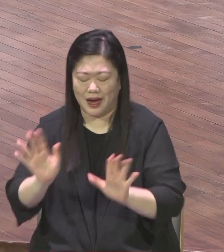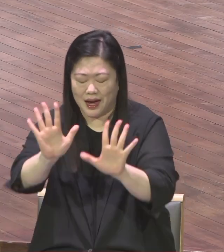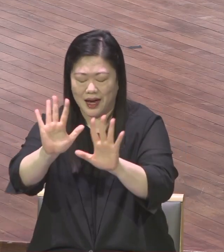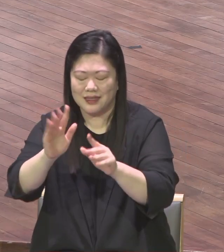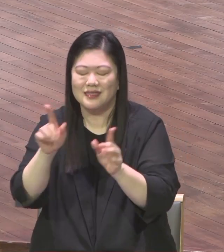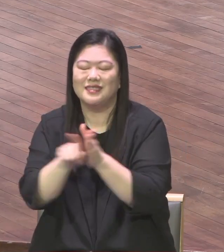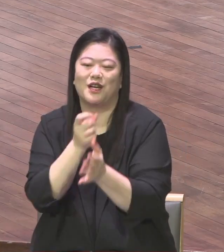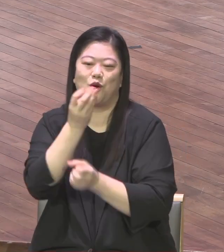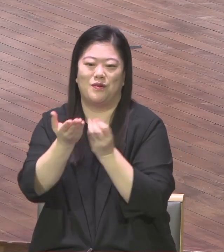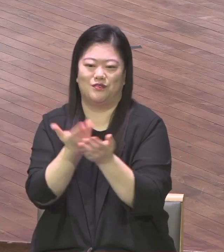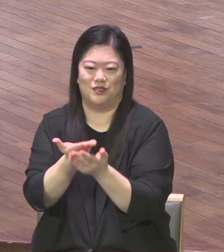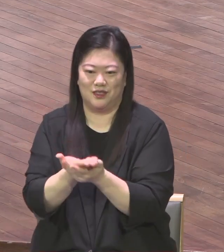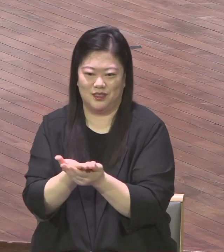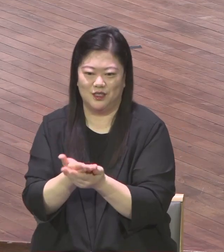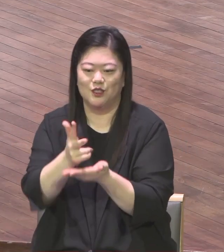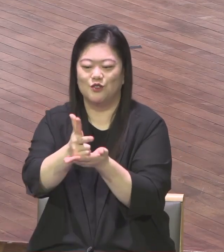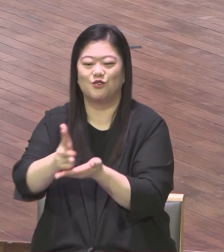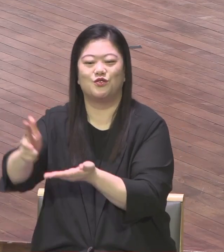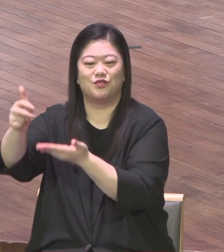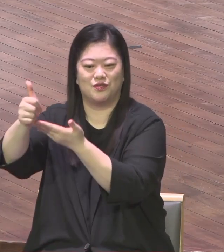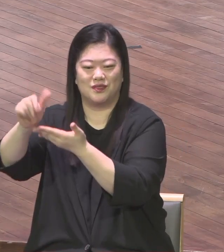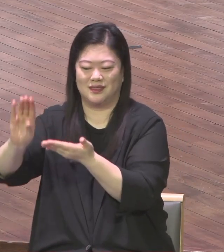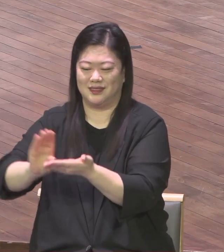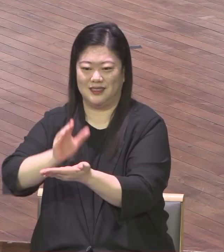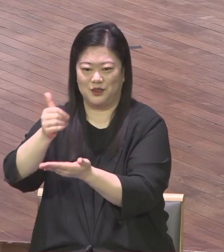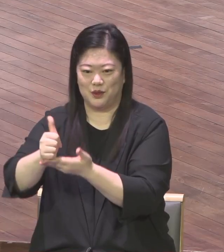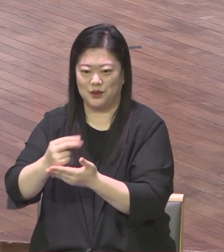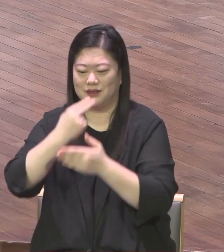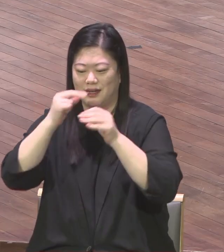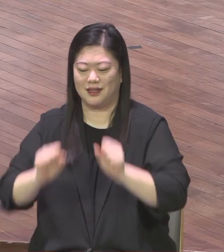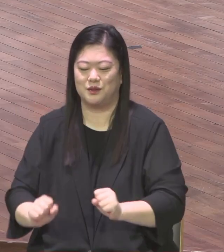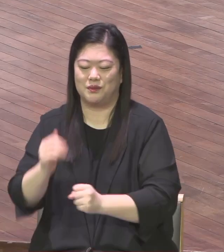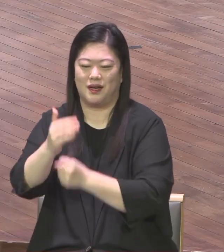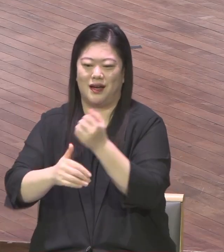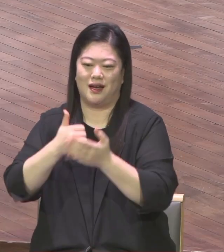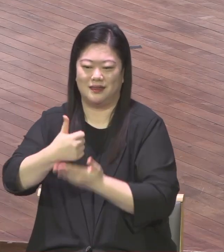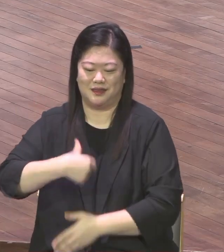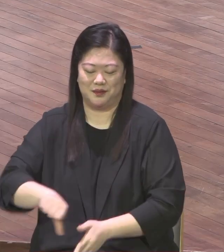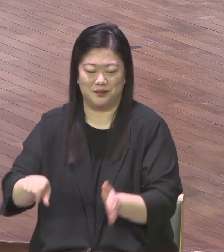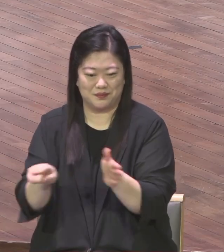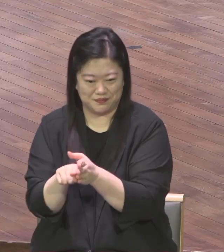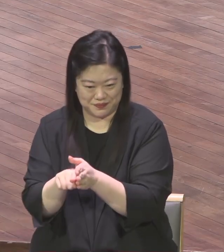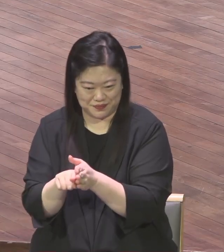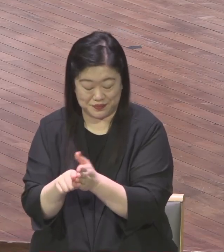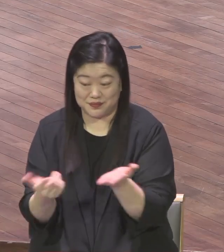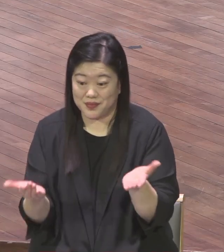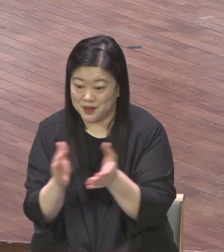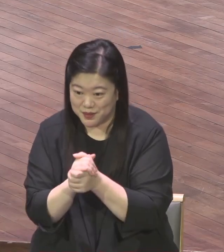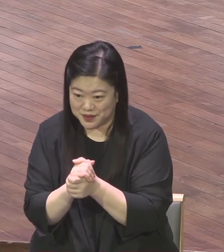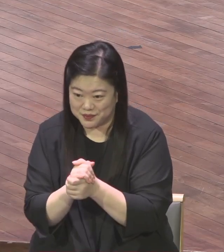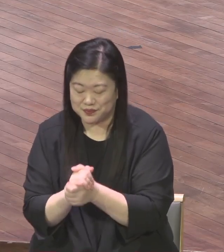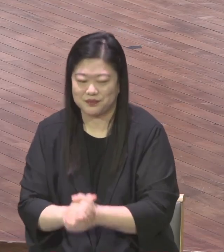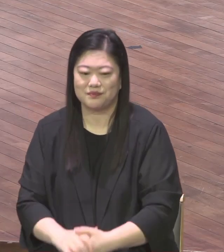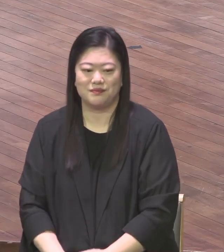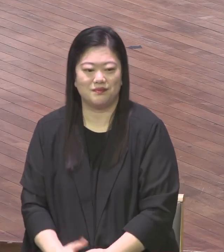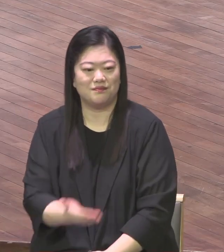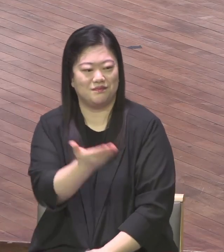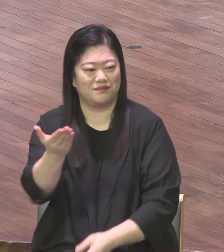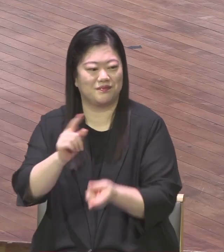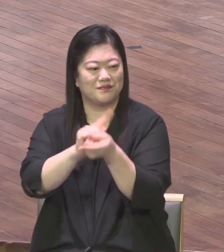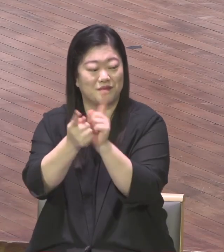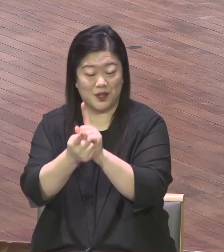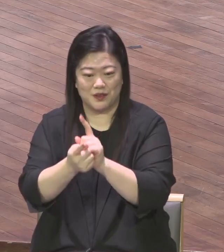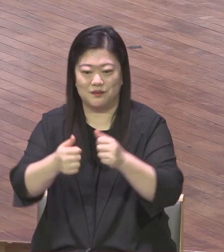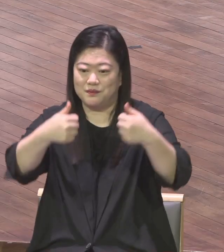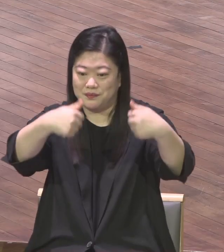고백합니다. 주는 그리스도시요 살아계신 하나님의 아들이십니다. 아멘. 우리 해외 성도들